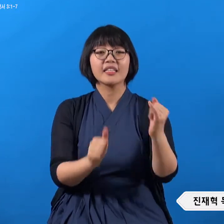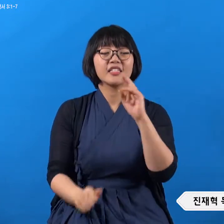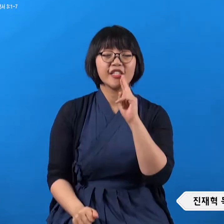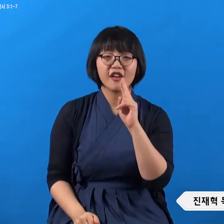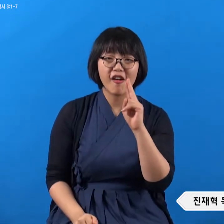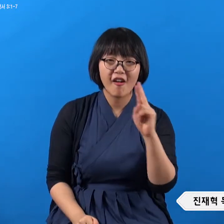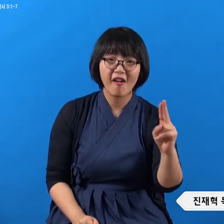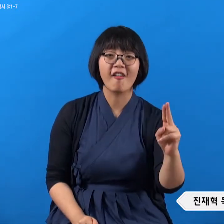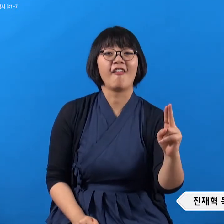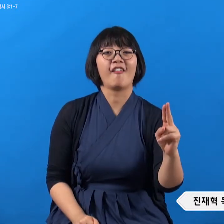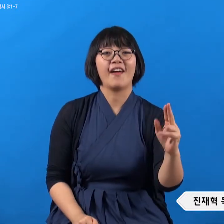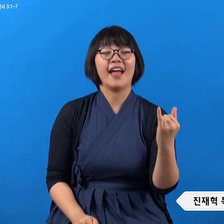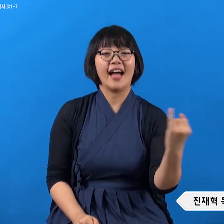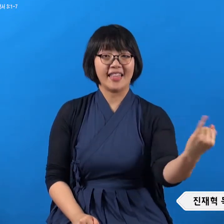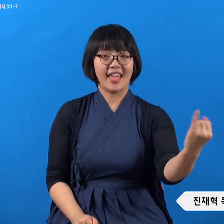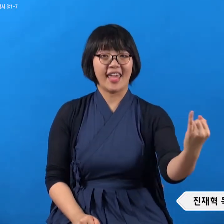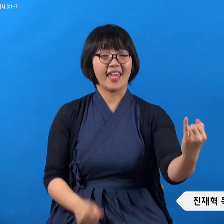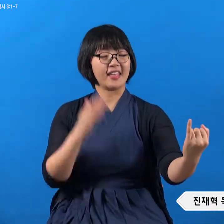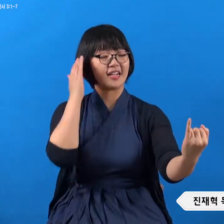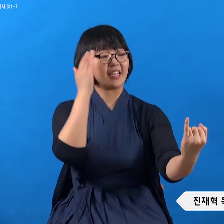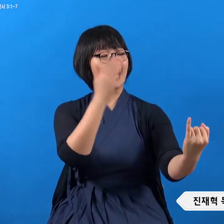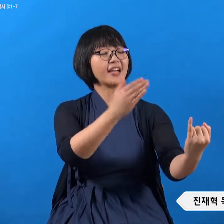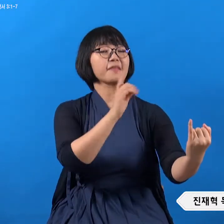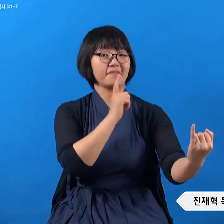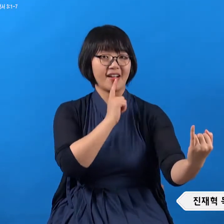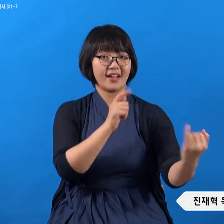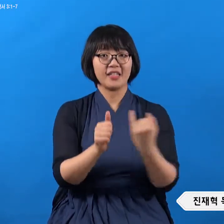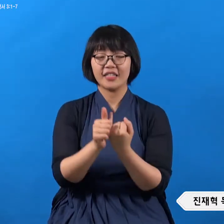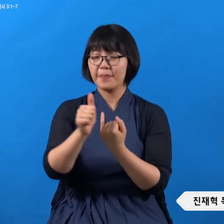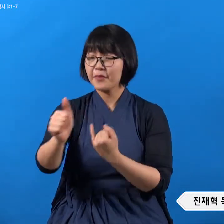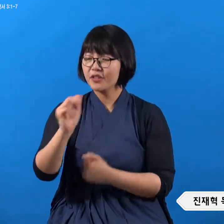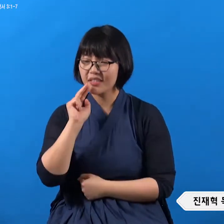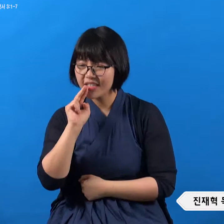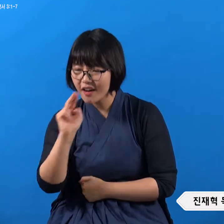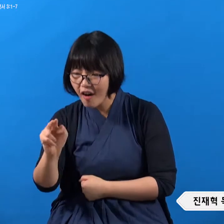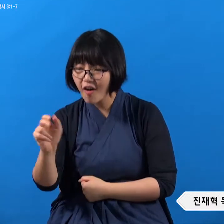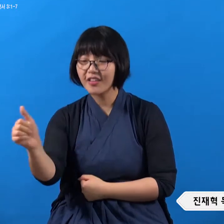아내들이여 라고 아내들에게 말씀합니다.